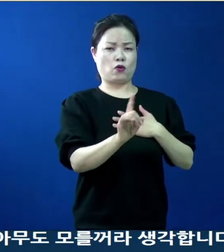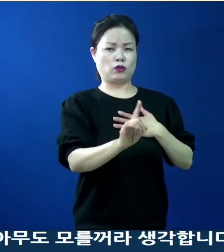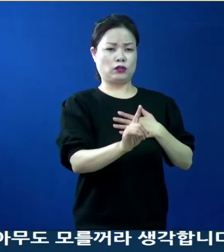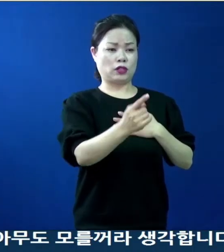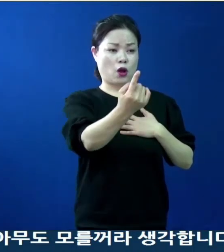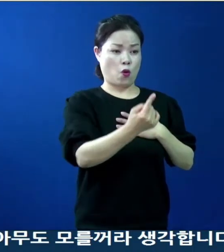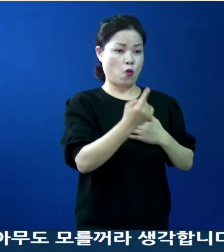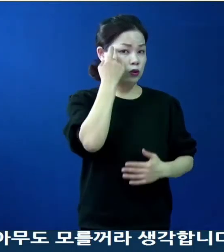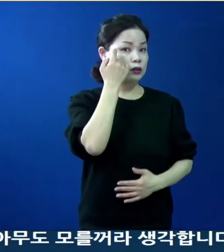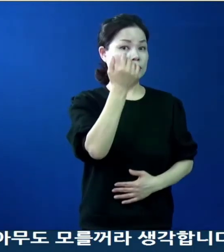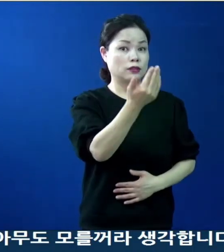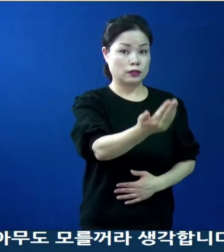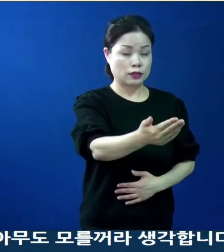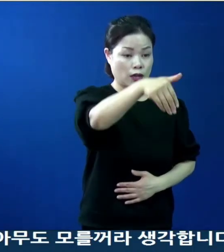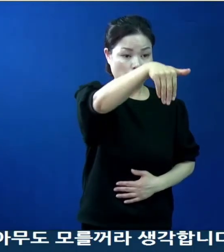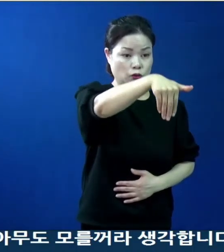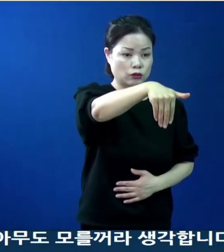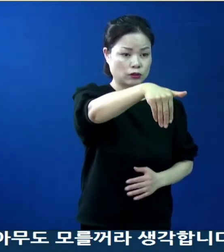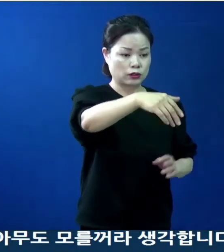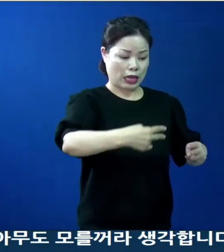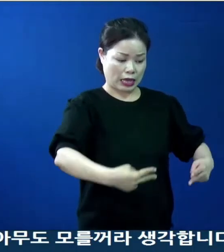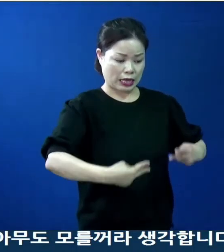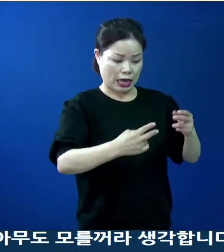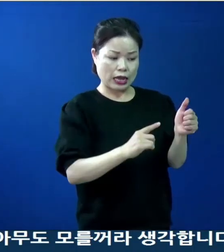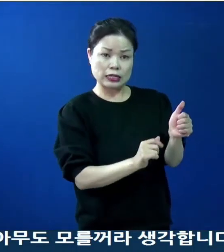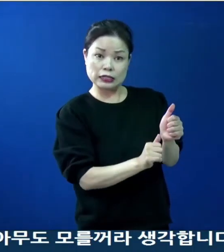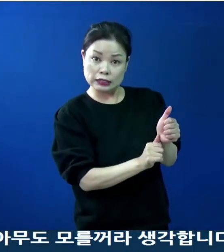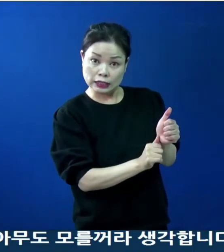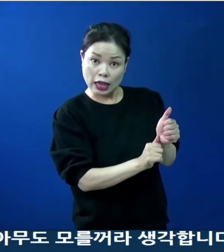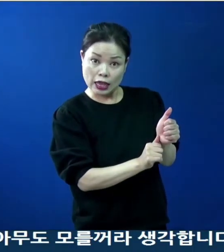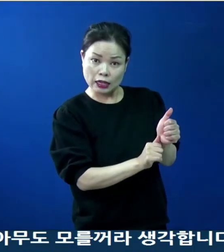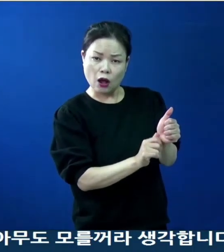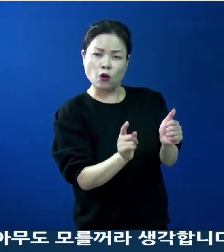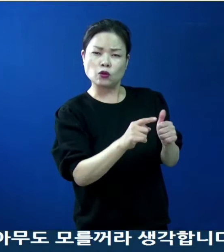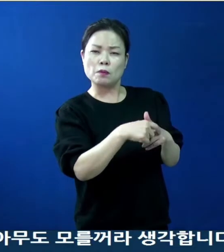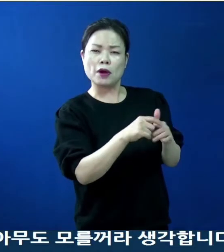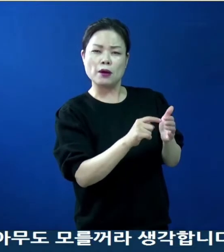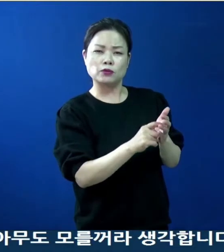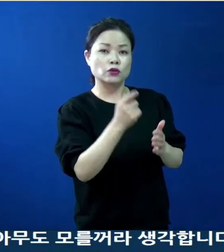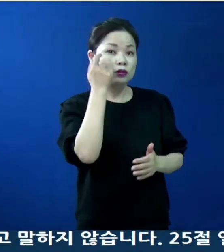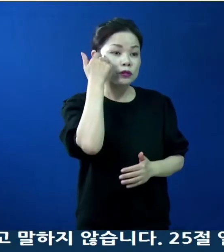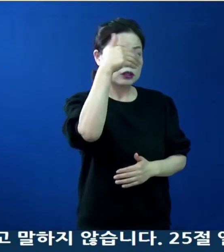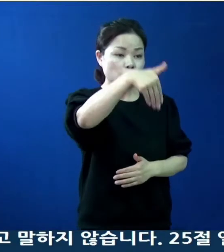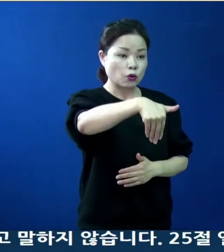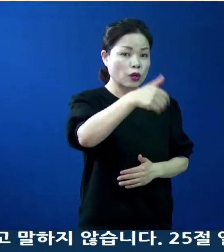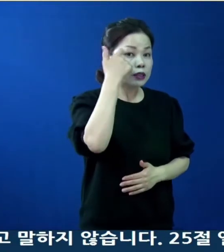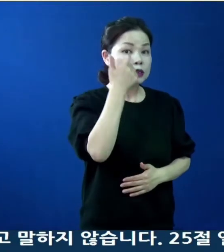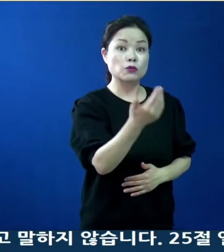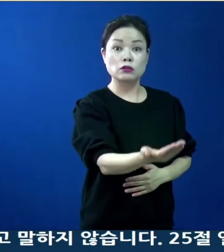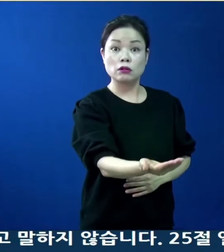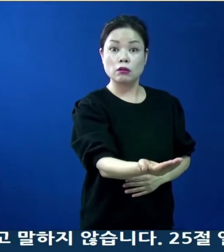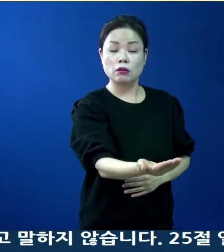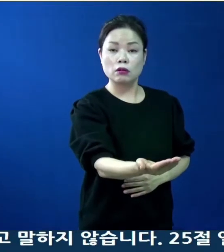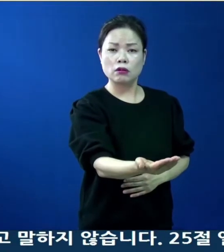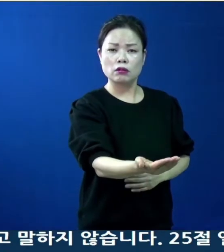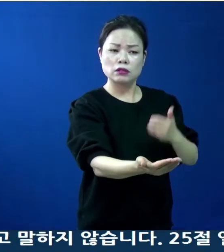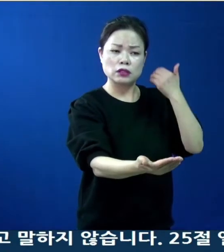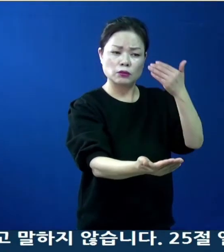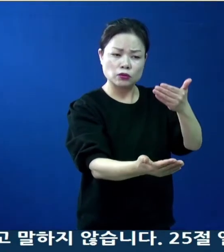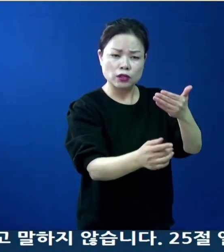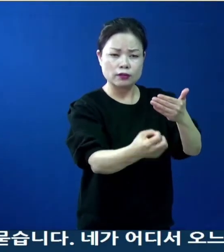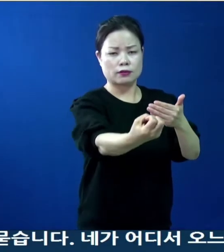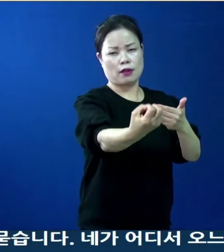어디서 오느냐? 여러분 엘리사가 어떤 마음으로 이 질문을 하고 있는 것일까요? 이 질문에 게하시가